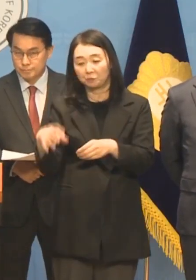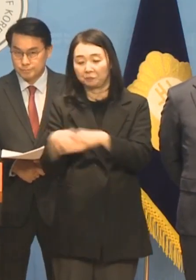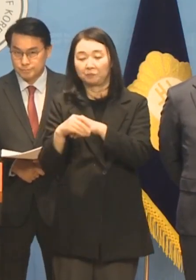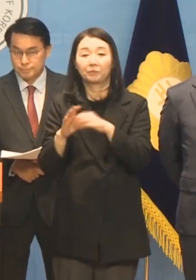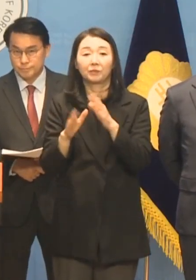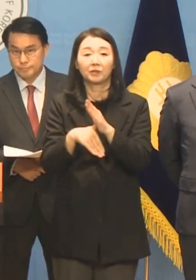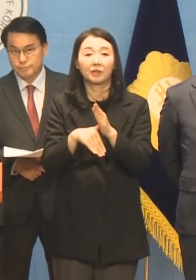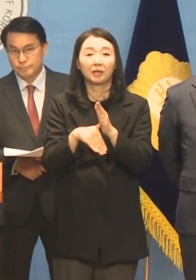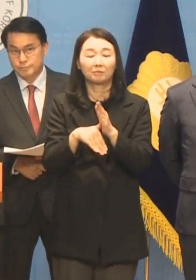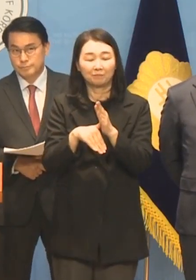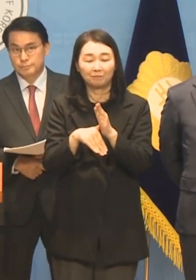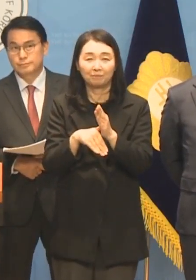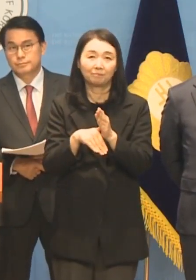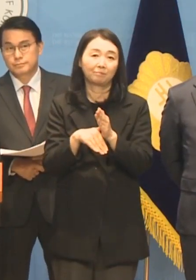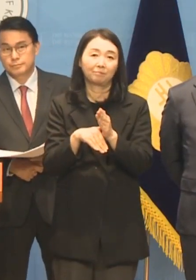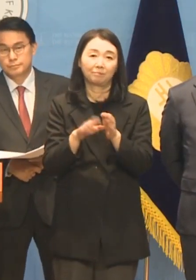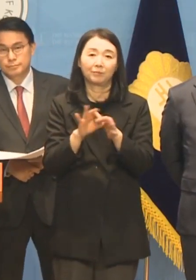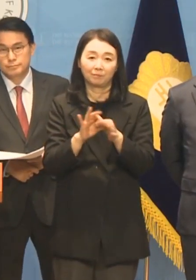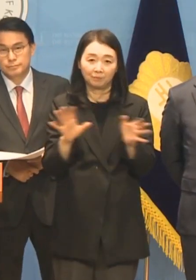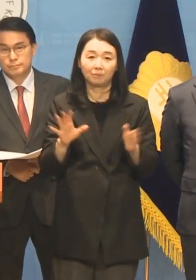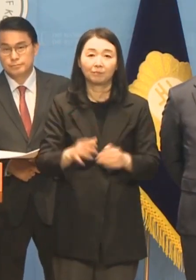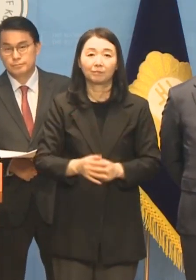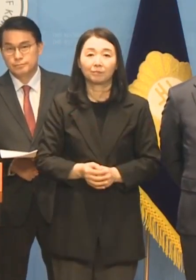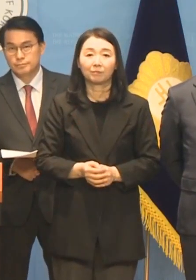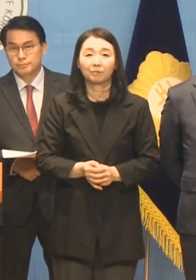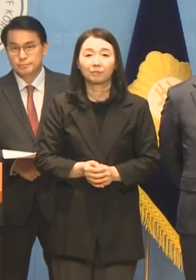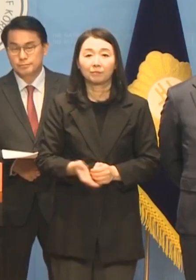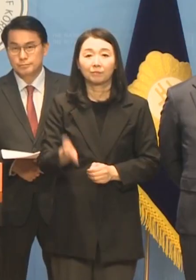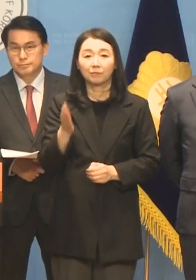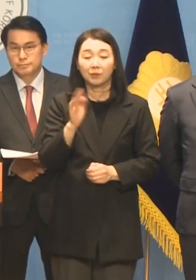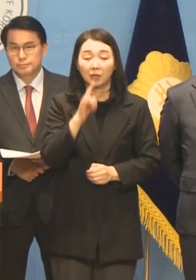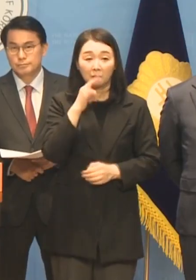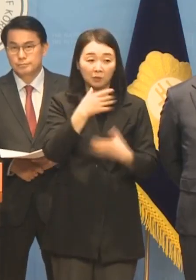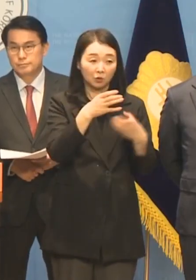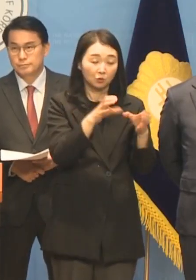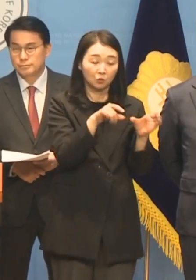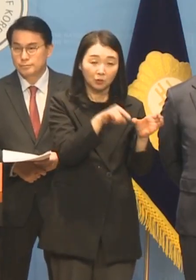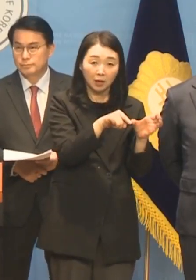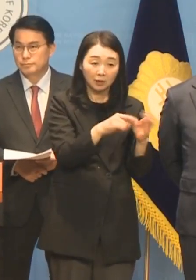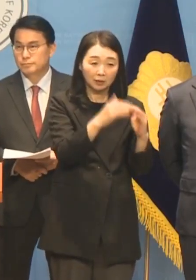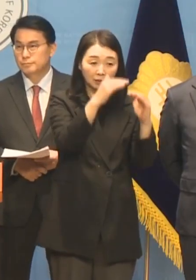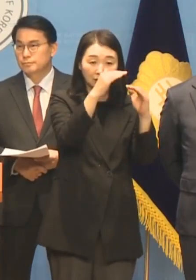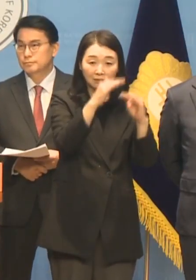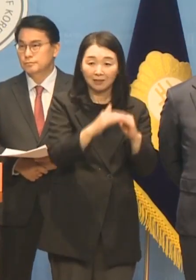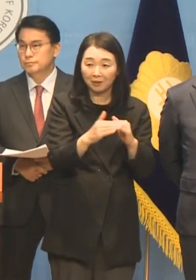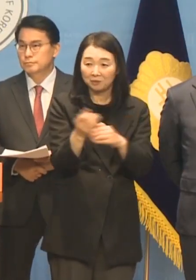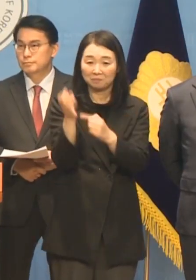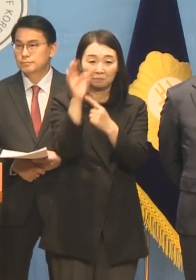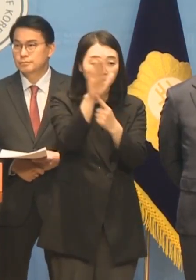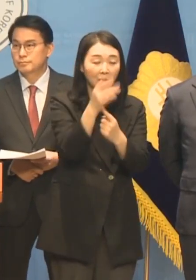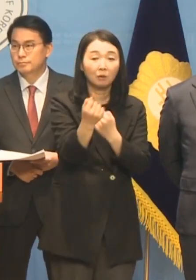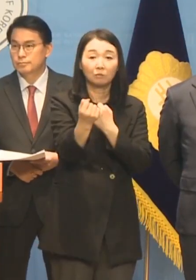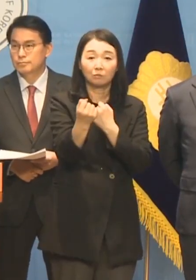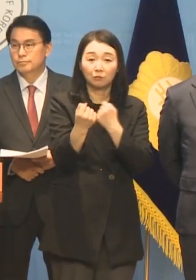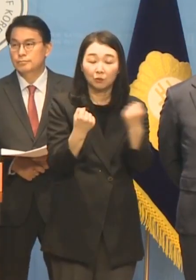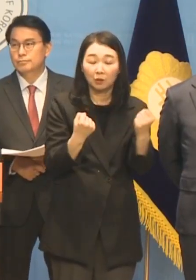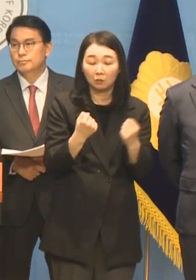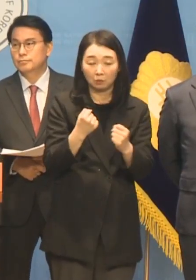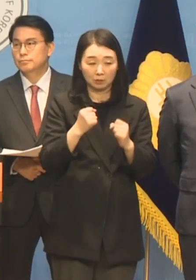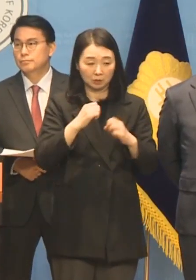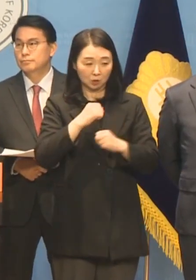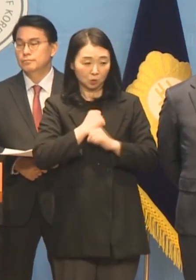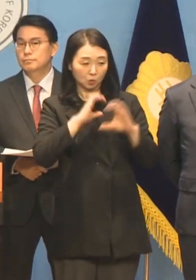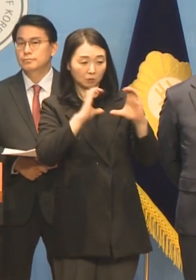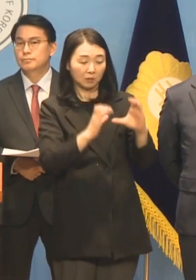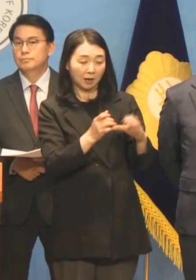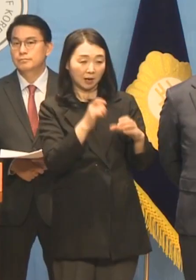영향이 없을 것이라고 했습니다. 그러나 민주당은 이러한 사실에도 불구하고 민감국가